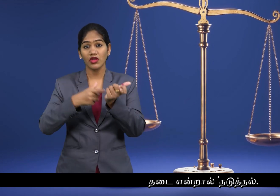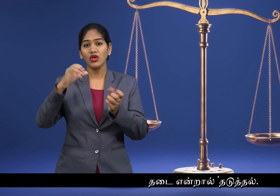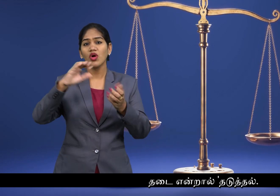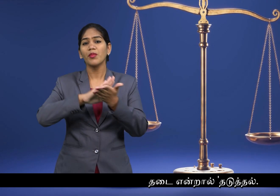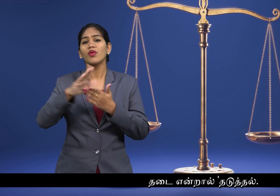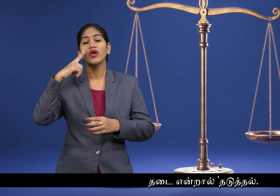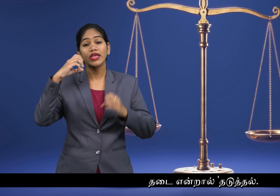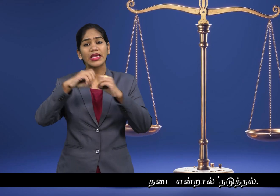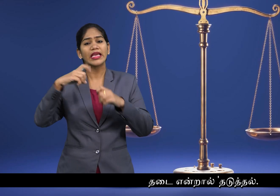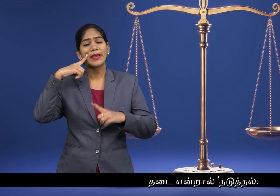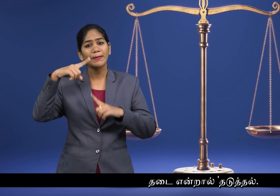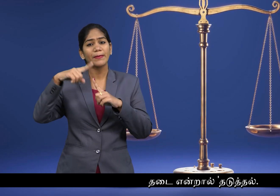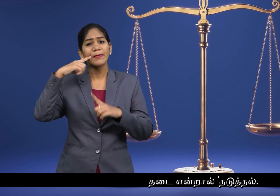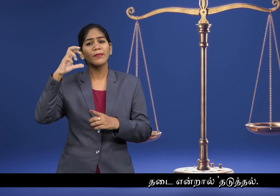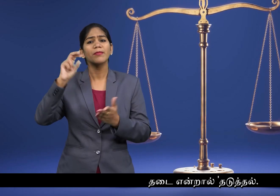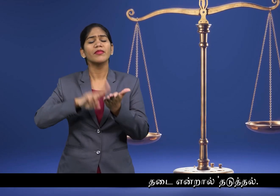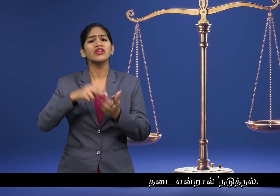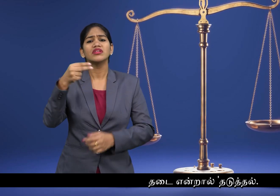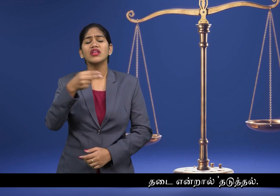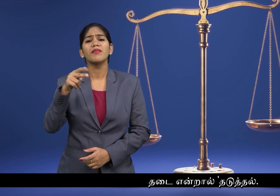தடை என்றால் தடுத்தல்.